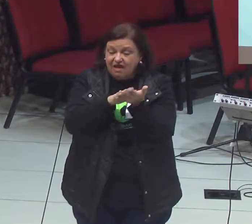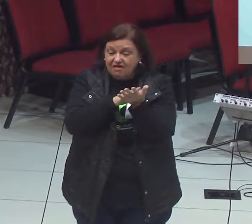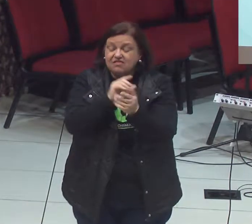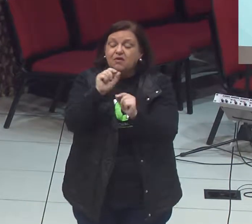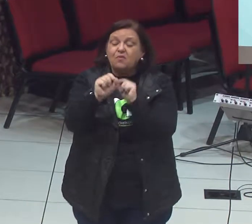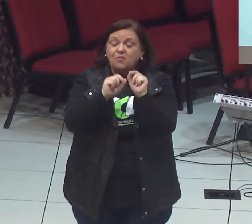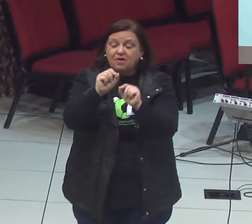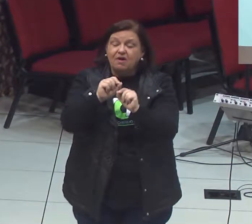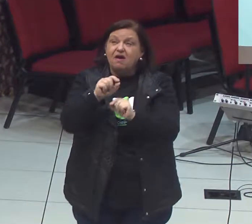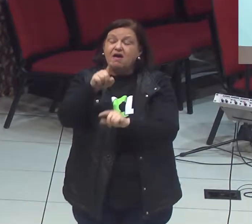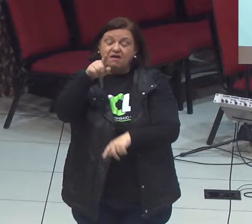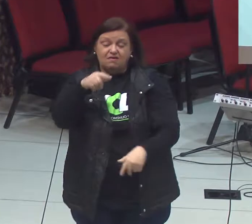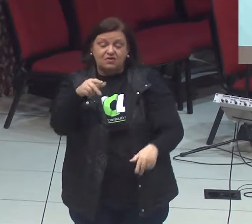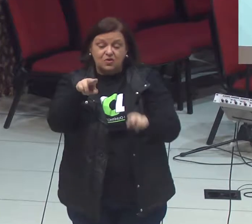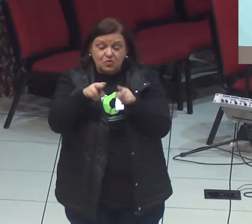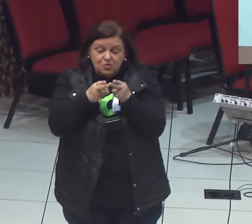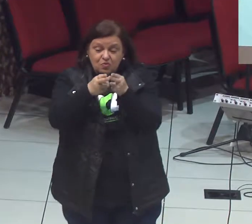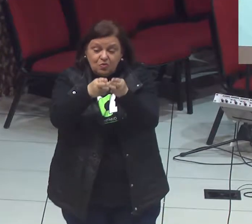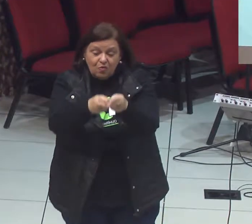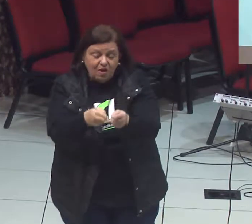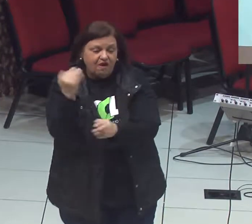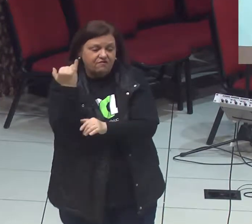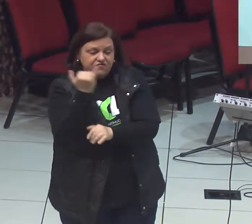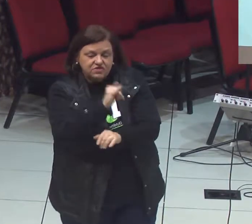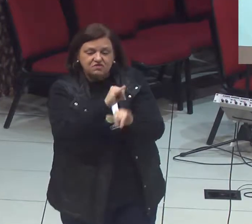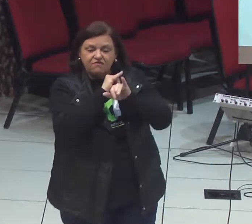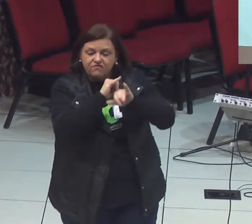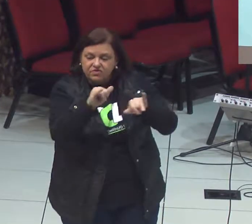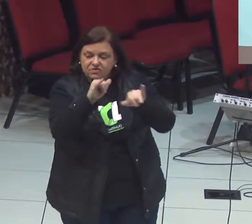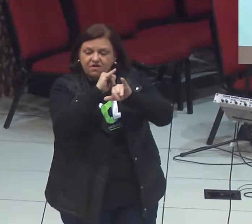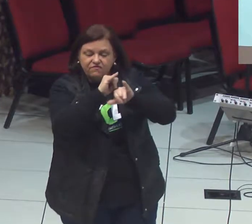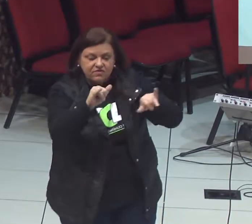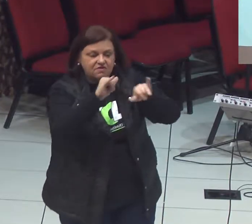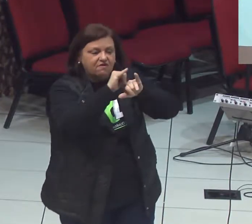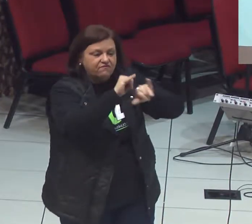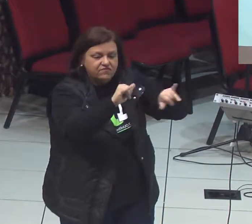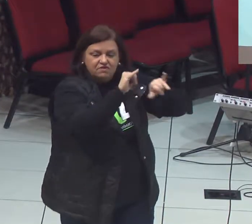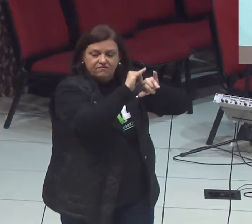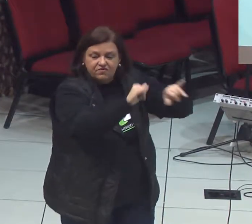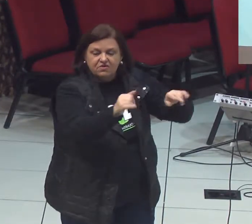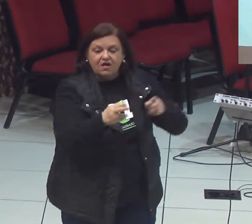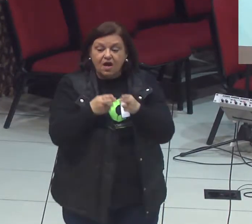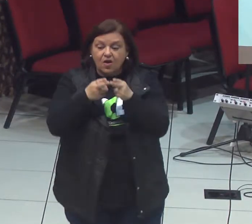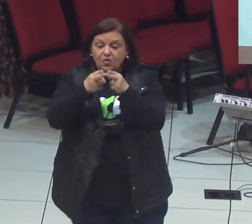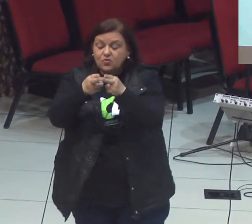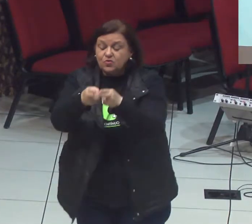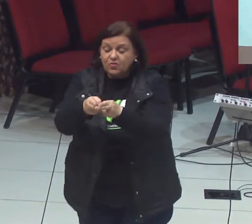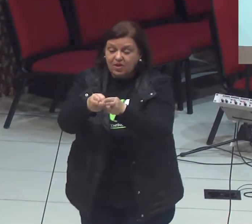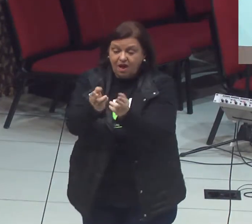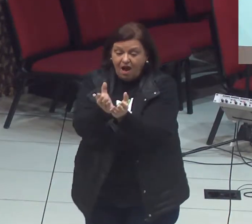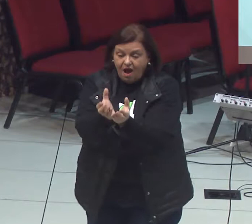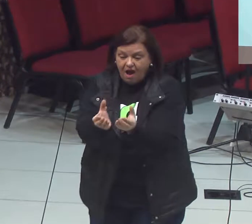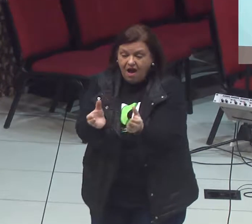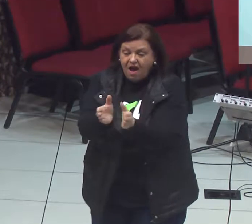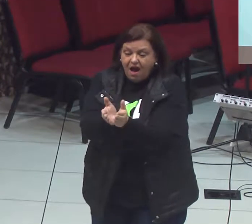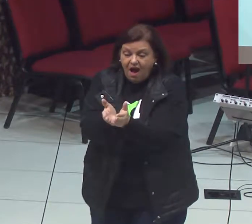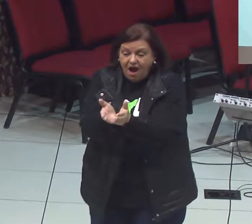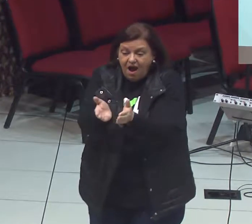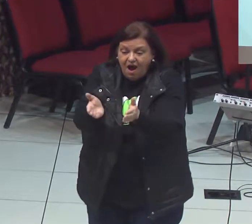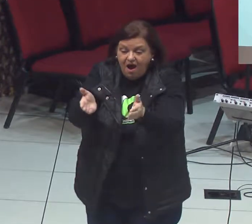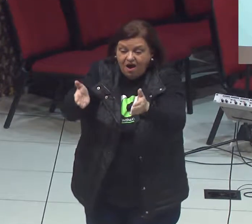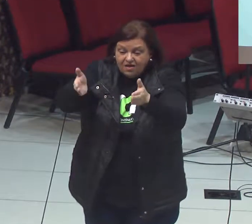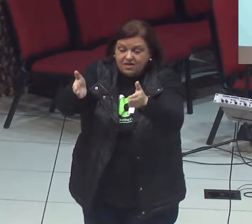preocupado apenas com esta vida. E lá diz assim o texto, até o dia em que Noé entrou na arca e eles nada